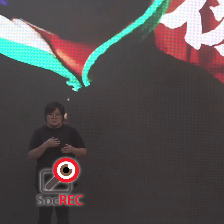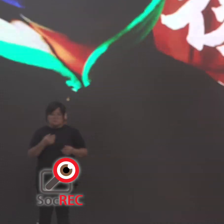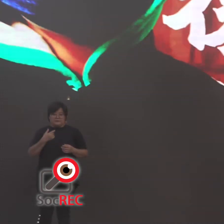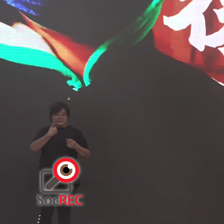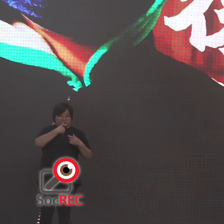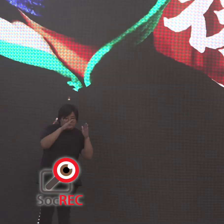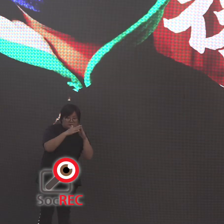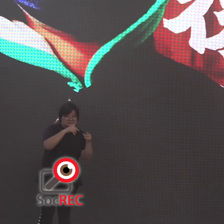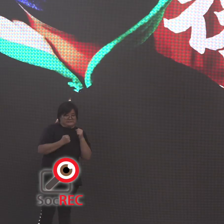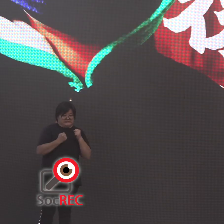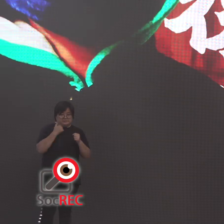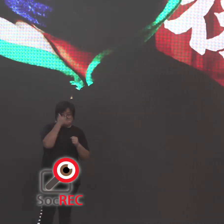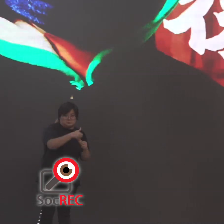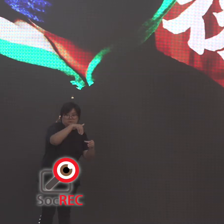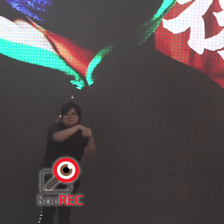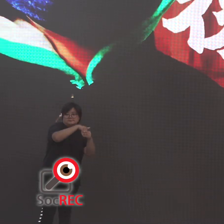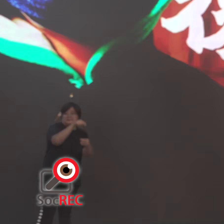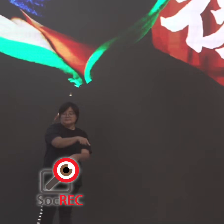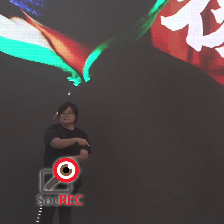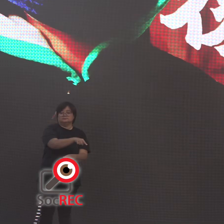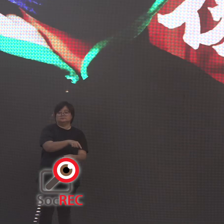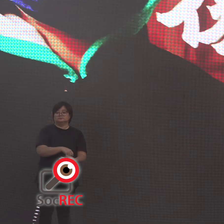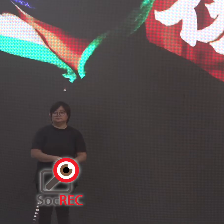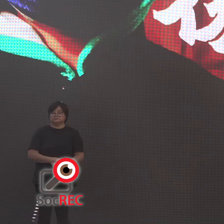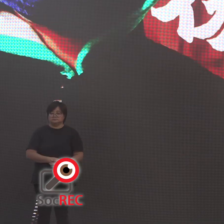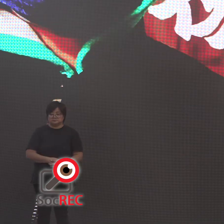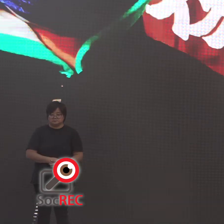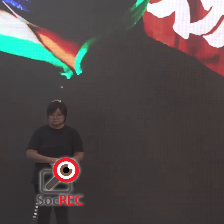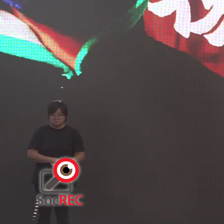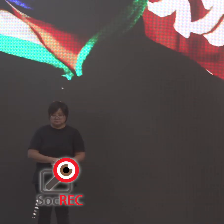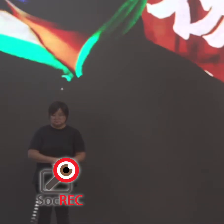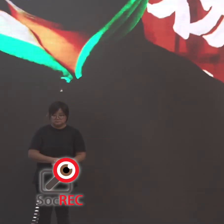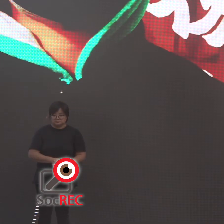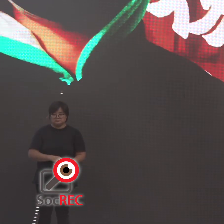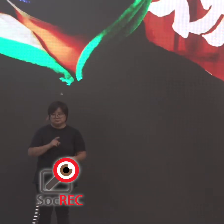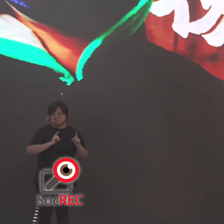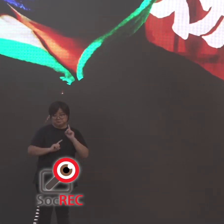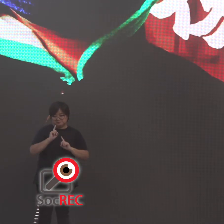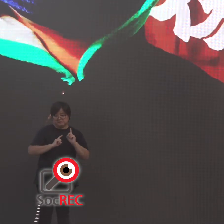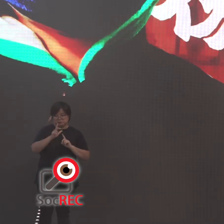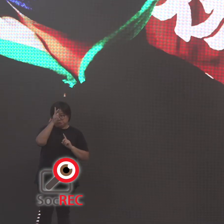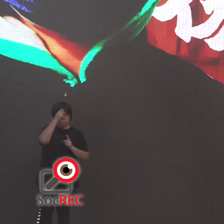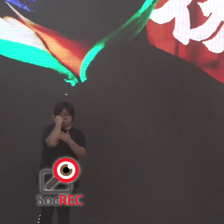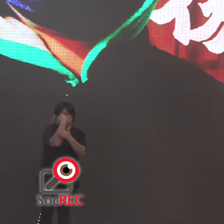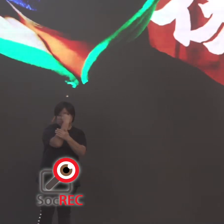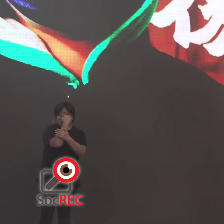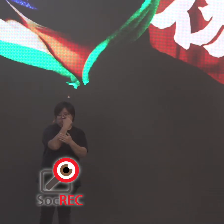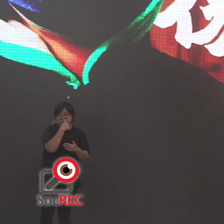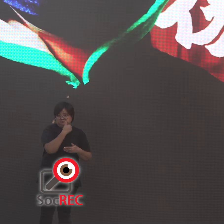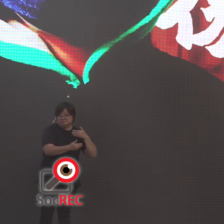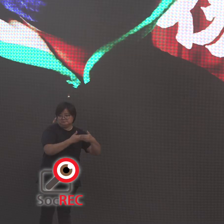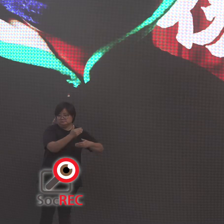我們知道其實民主路上一直都很難行，條路也都很漫